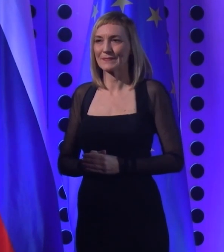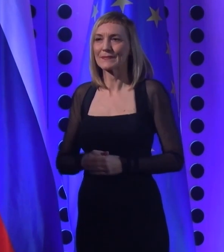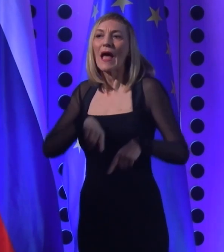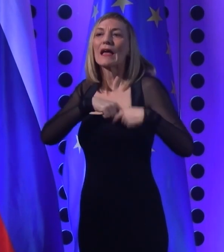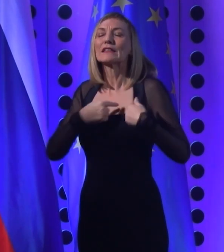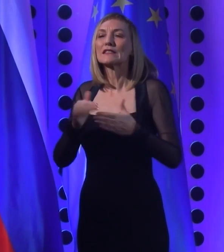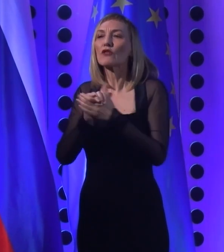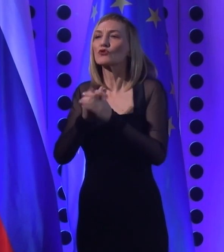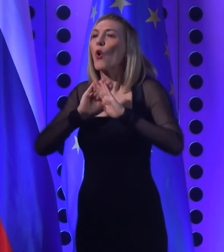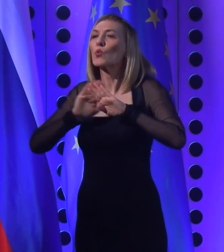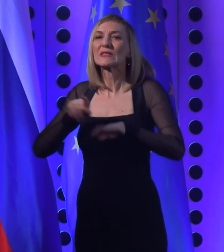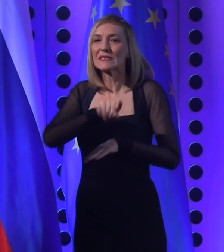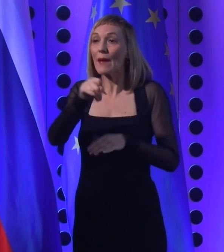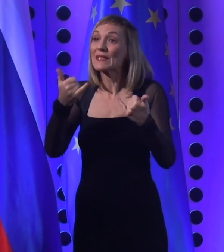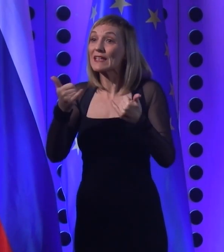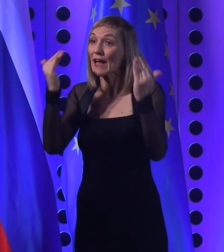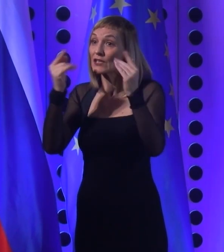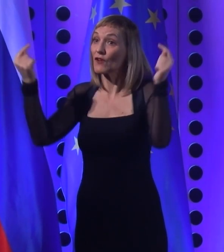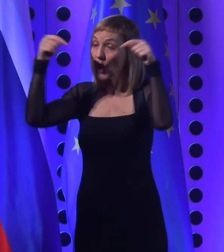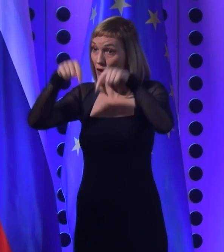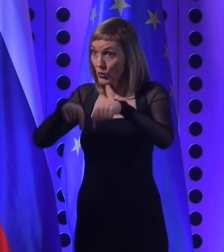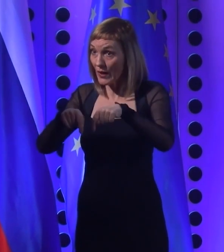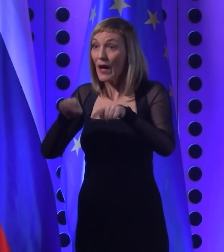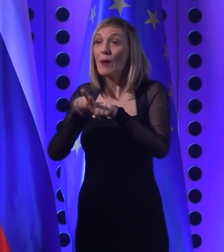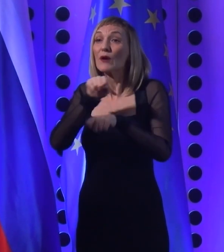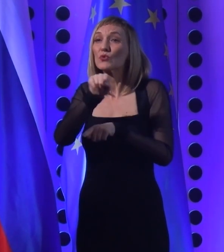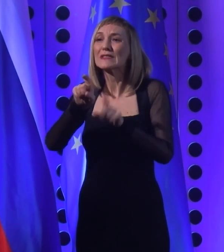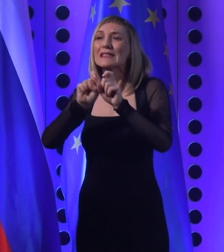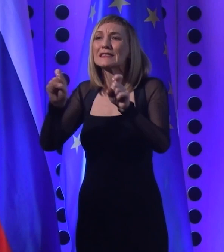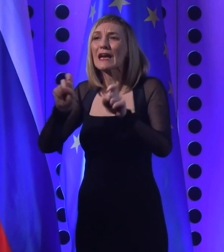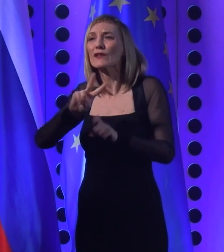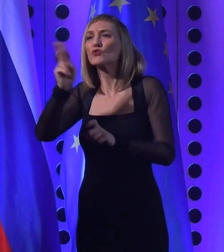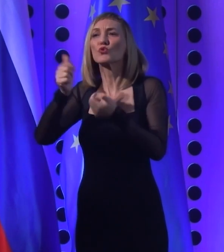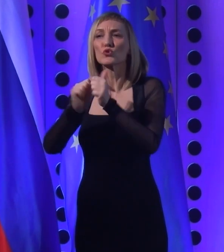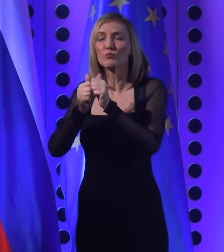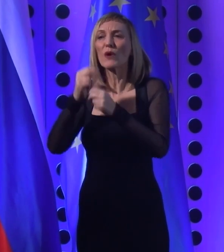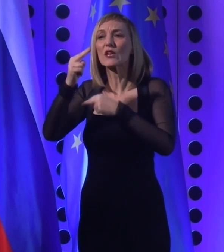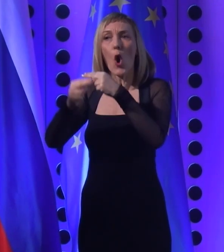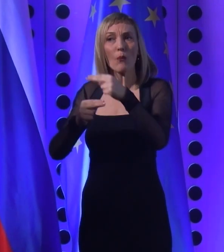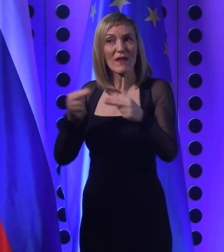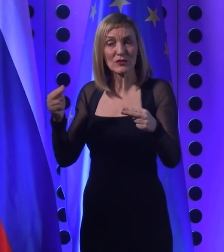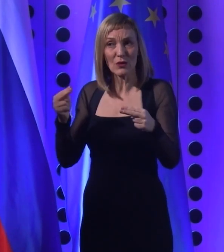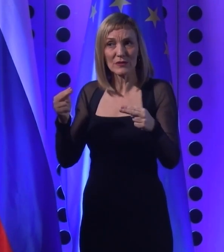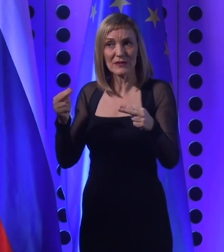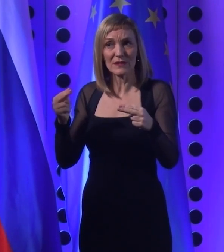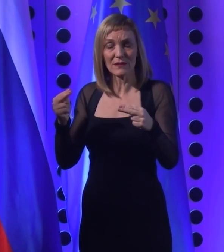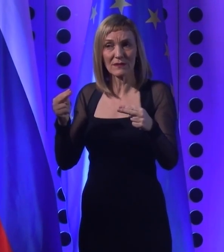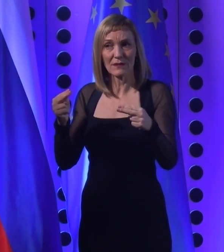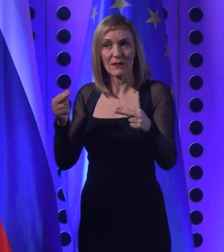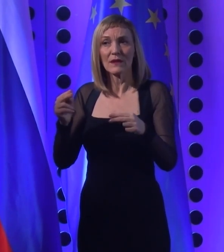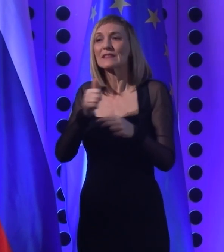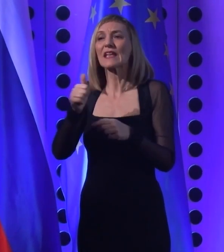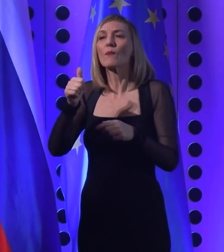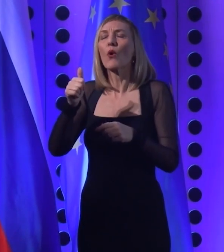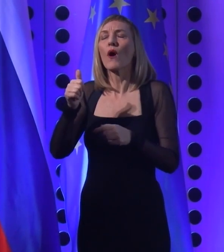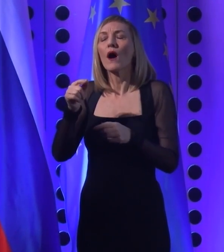Iskreno čestitam vsem, ki ste nocoj tukaj, pa tudi tistim, ki so zaradi drugih športnih obveznosti z nami v